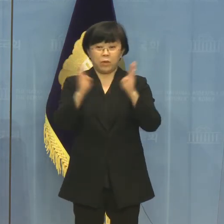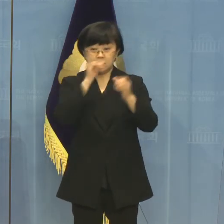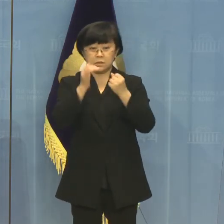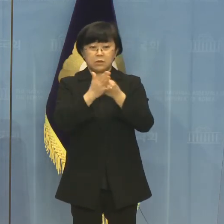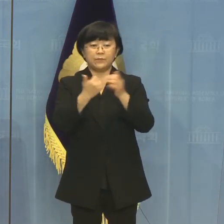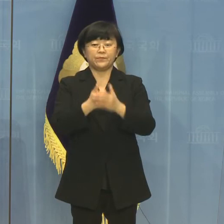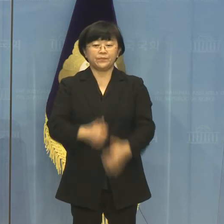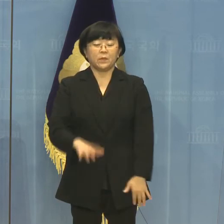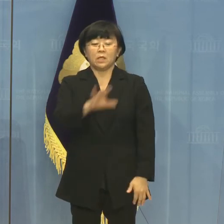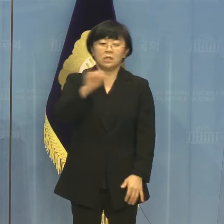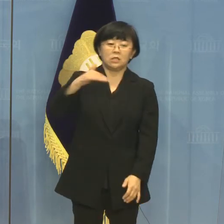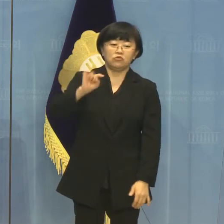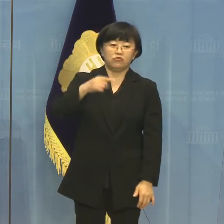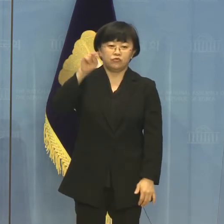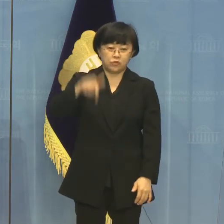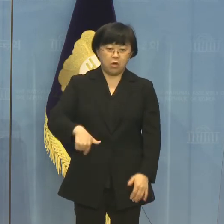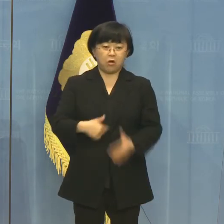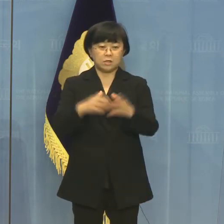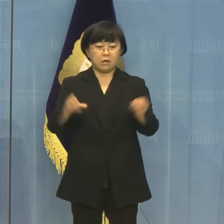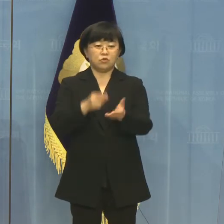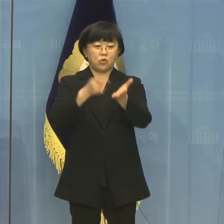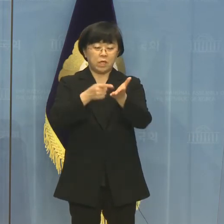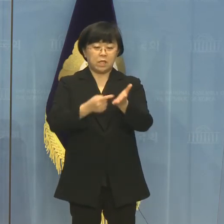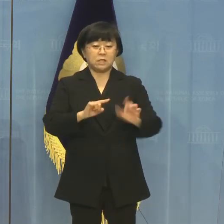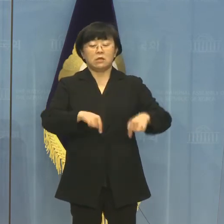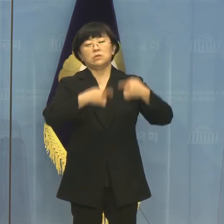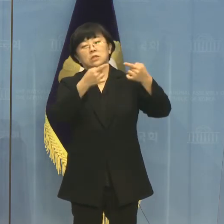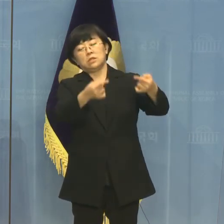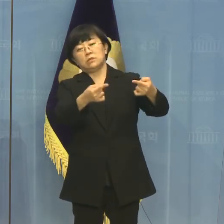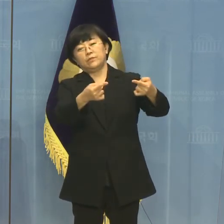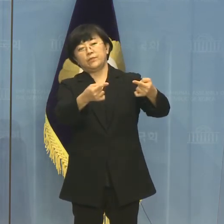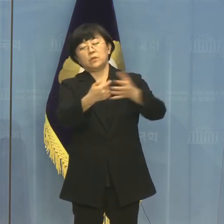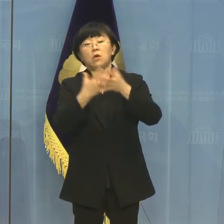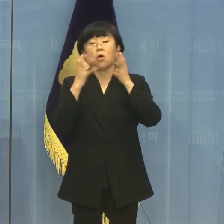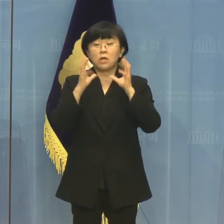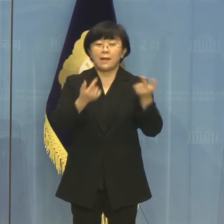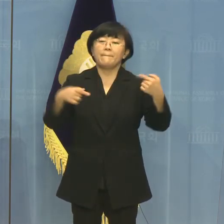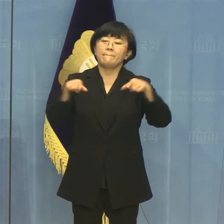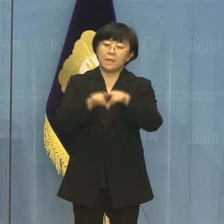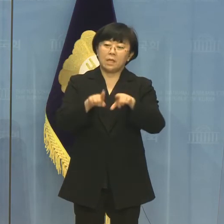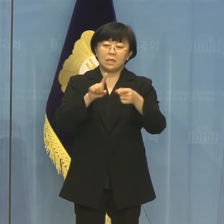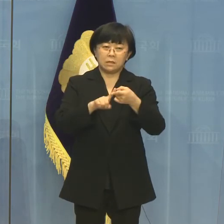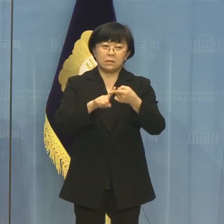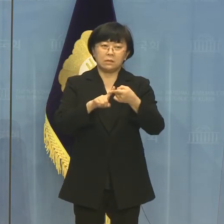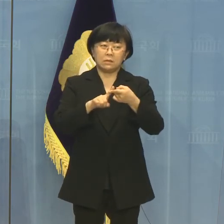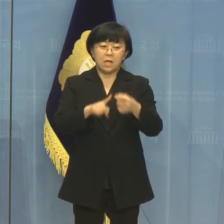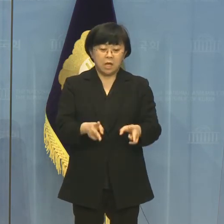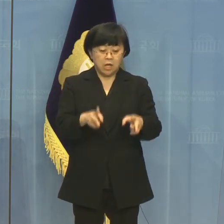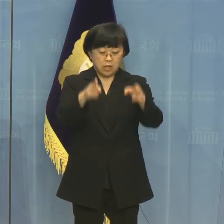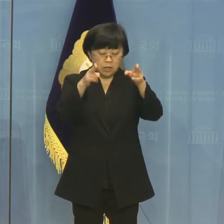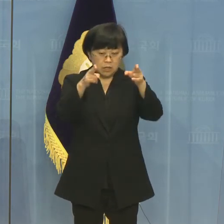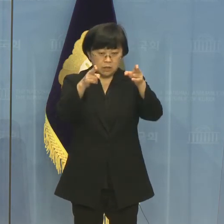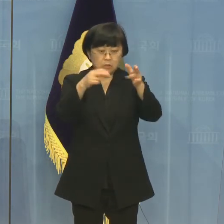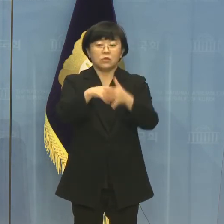개관식에는 이춘석 국회 사무총장이 참석하여 축사를 하고 어린이들과 함께하는 리본 커팅 행사